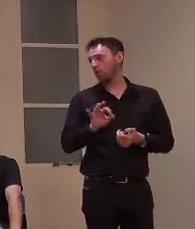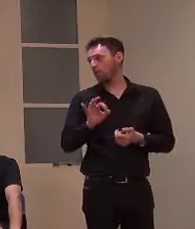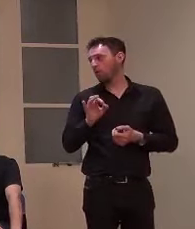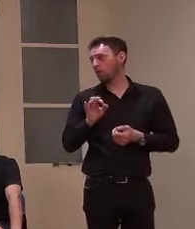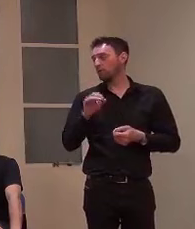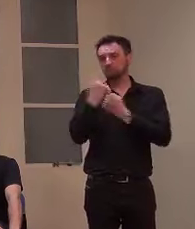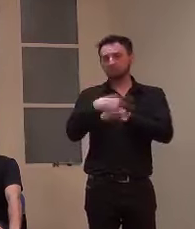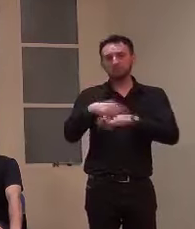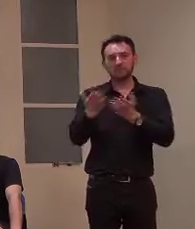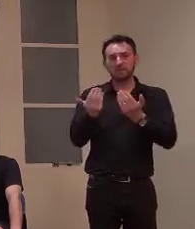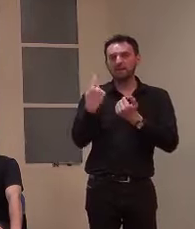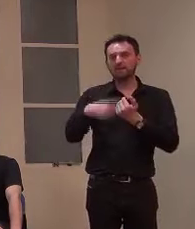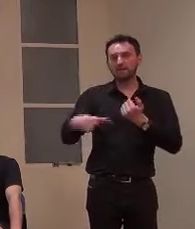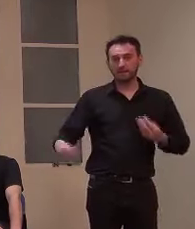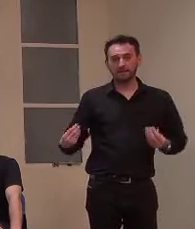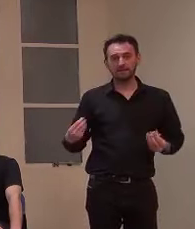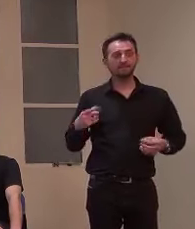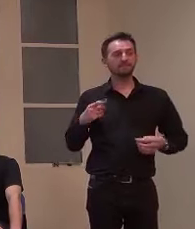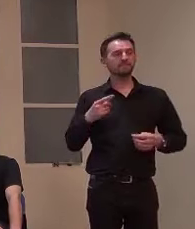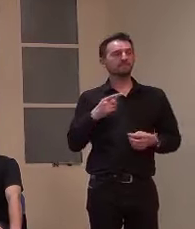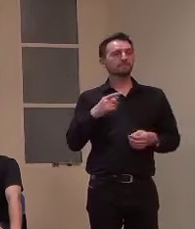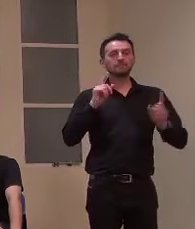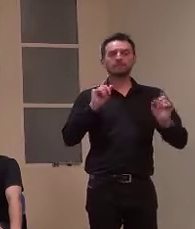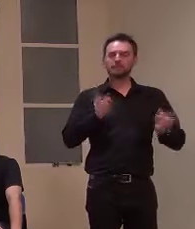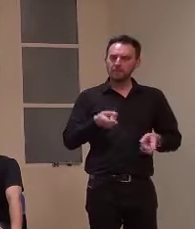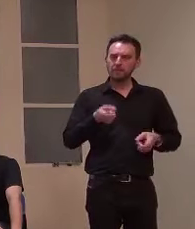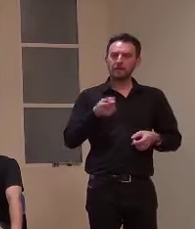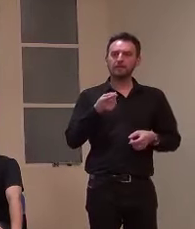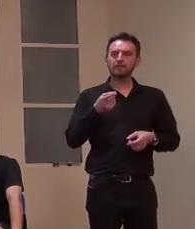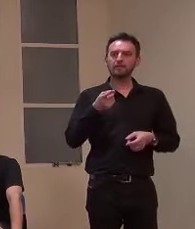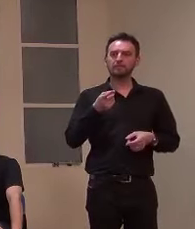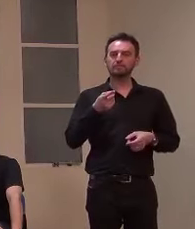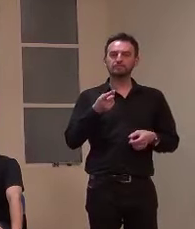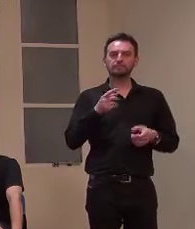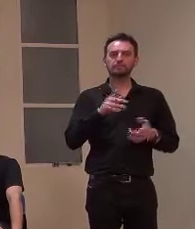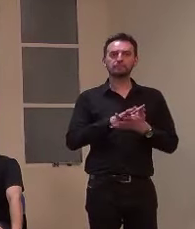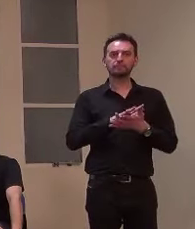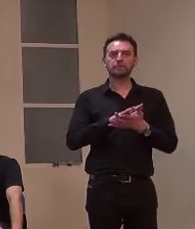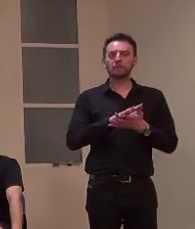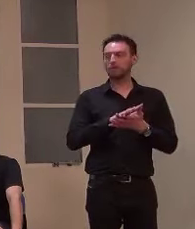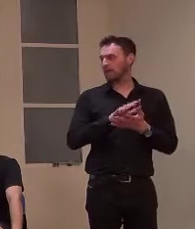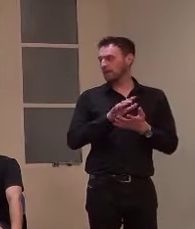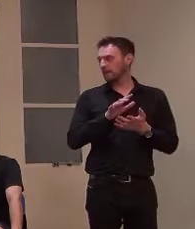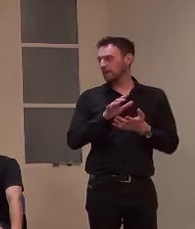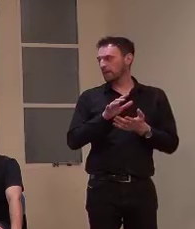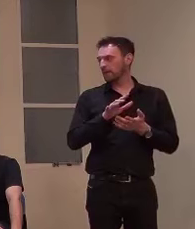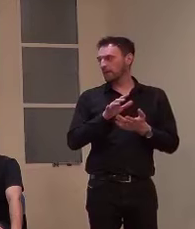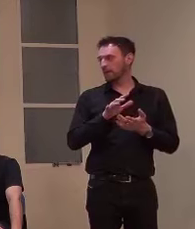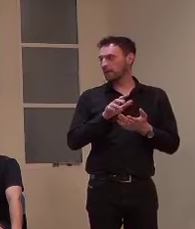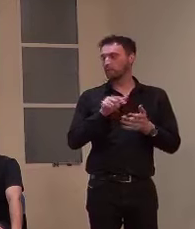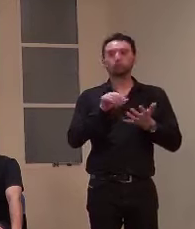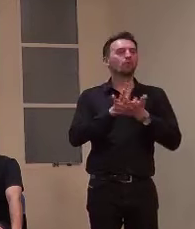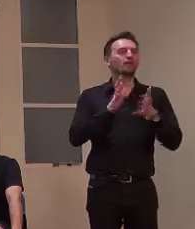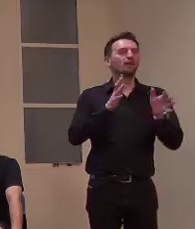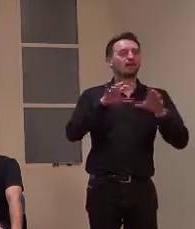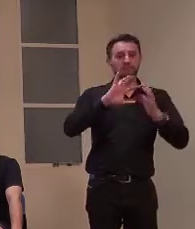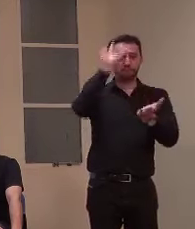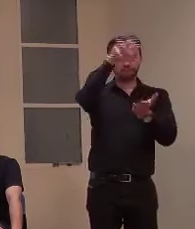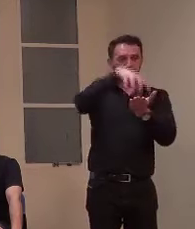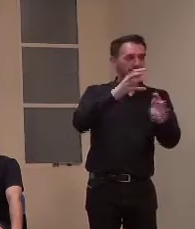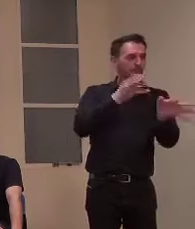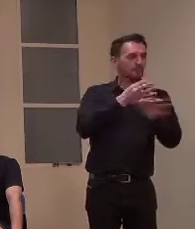responde y de qué modo la alegría cuela dentro de la producción